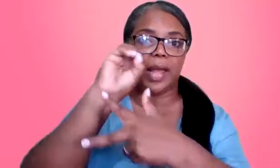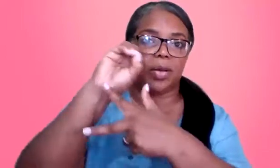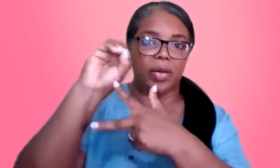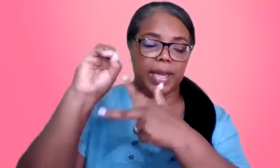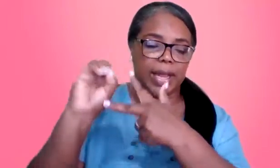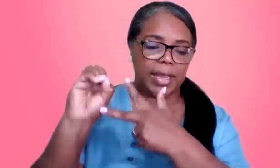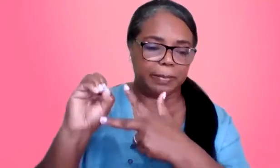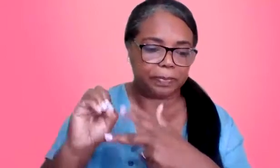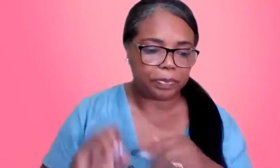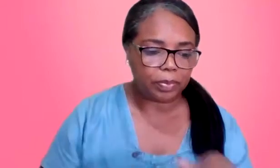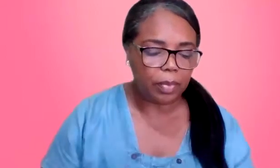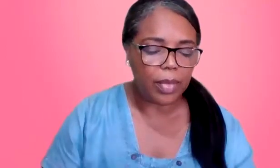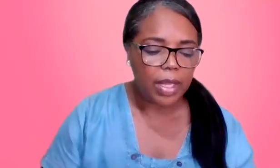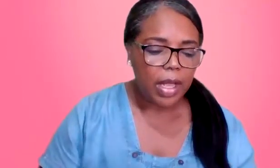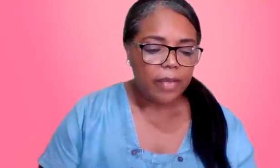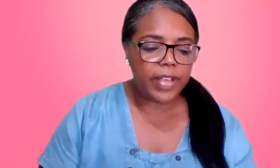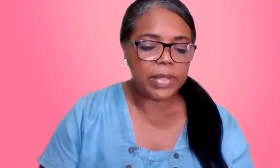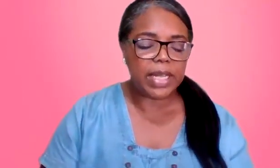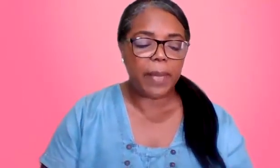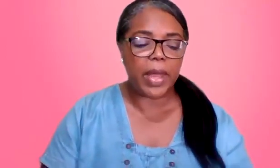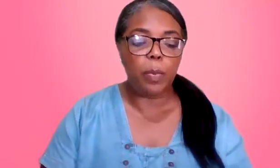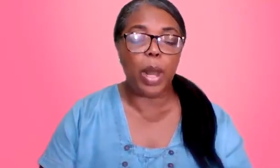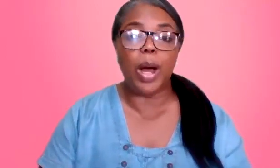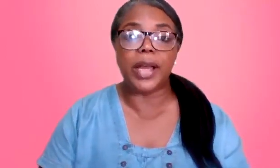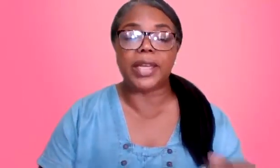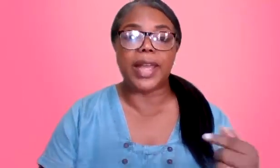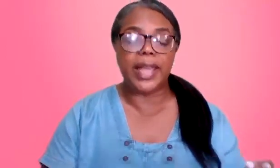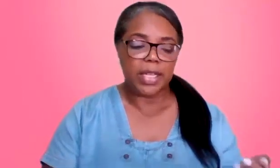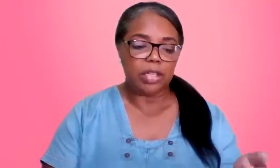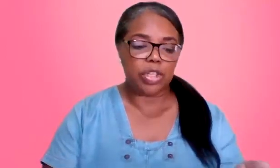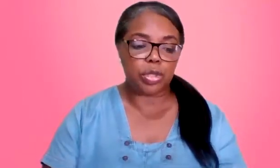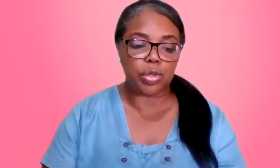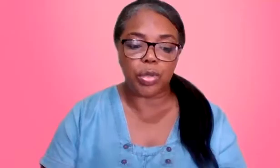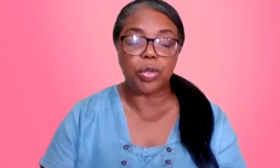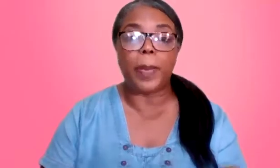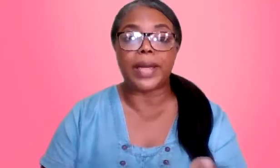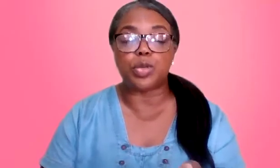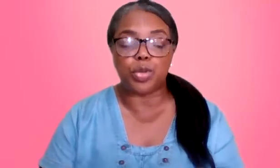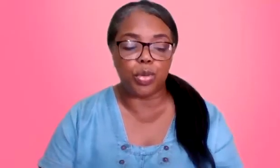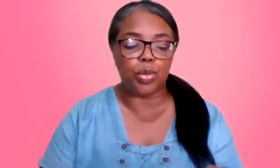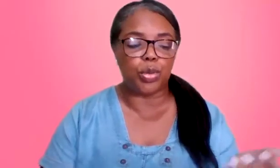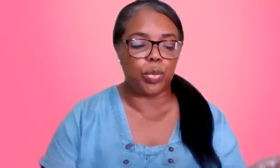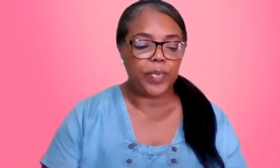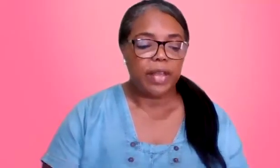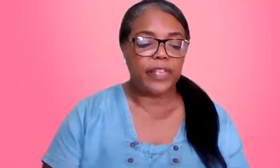Ó, Enem. Vimos também o blog, né? De surdo para surdo. Vimos